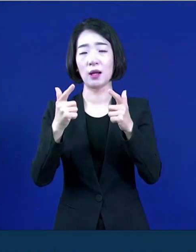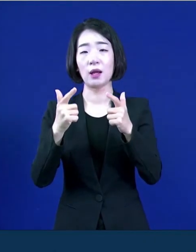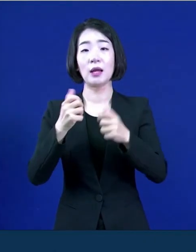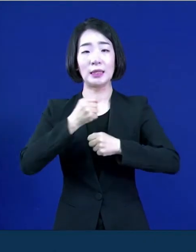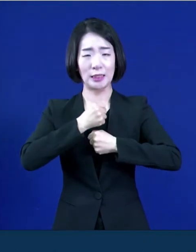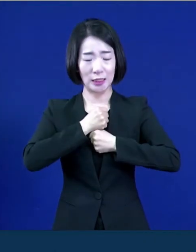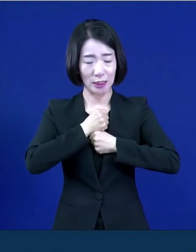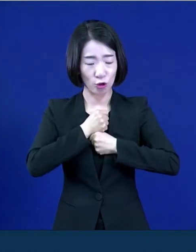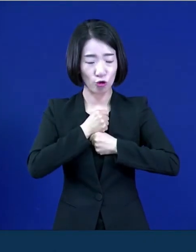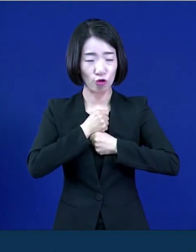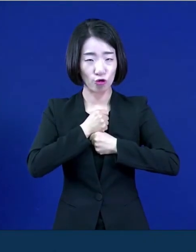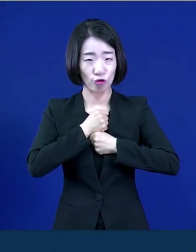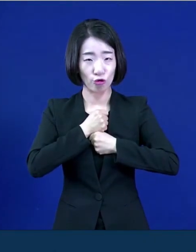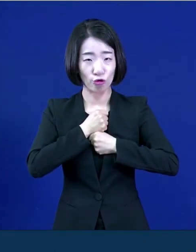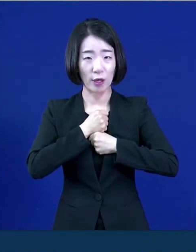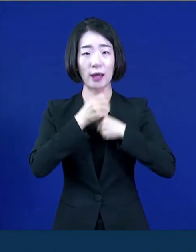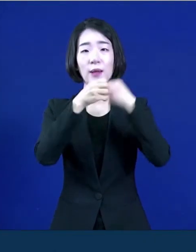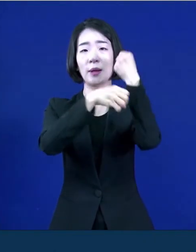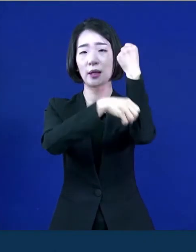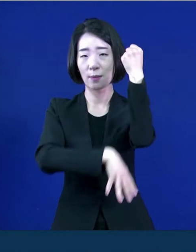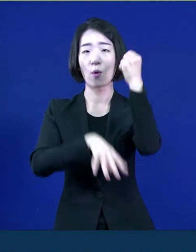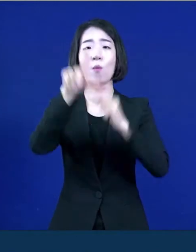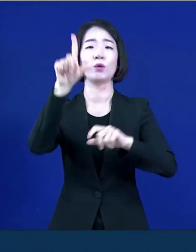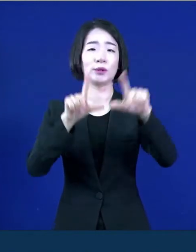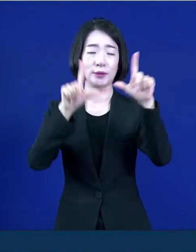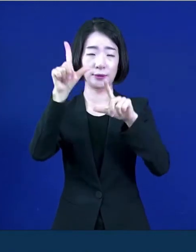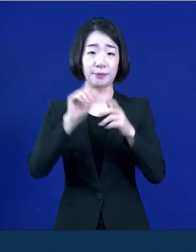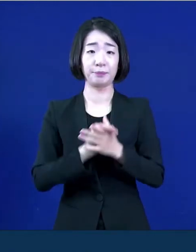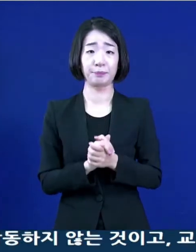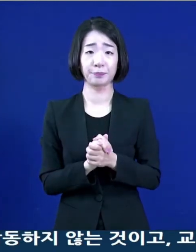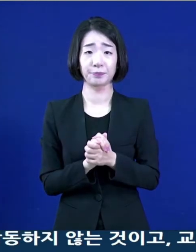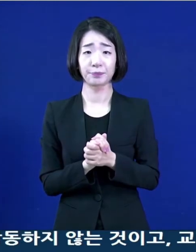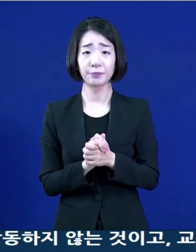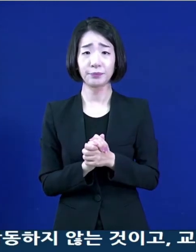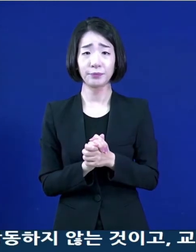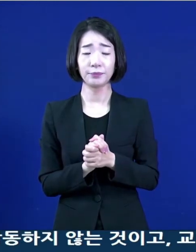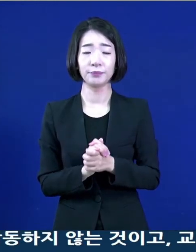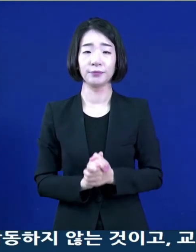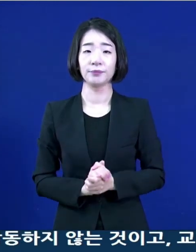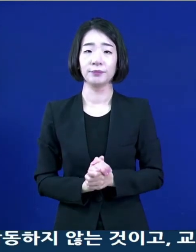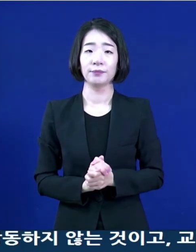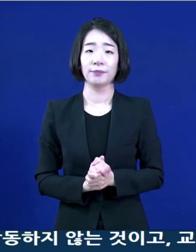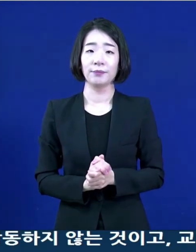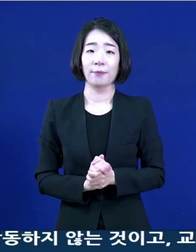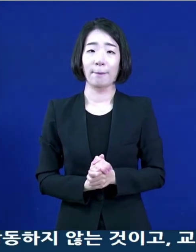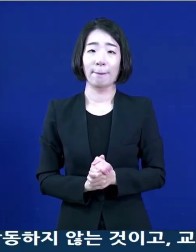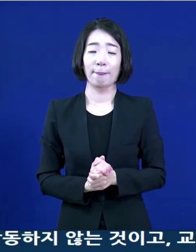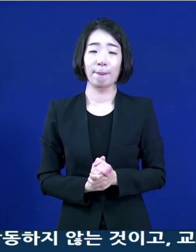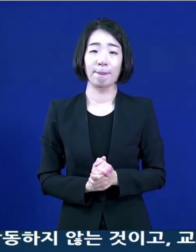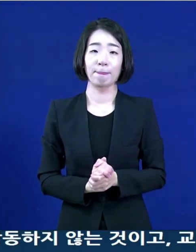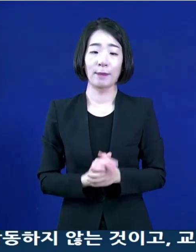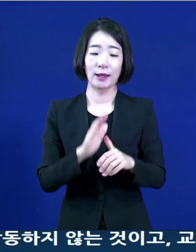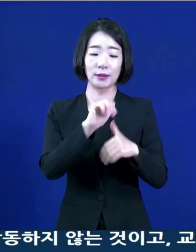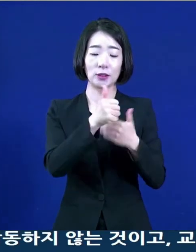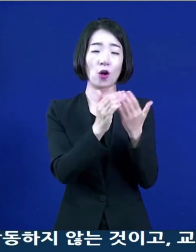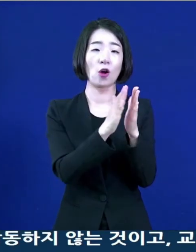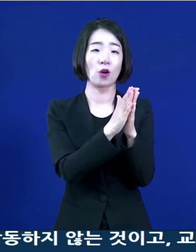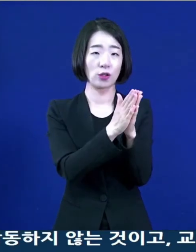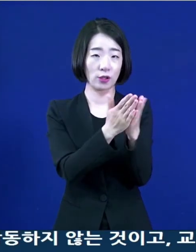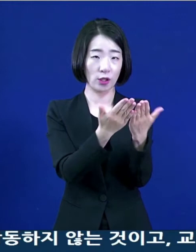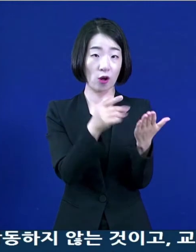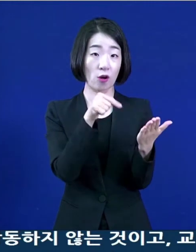신중함의 기본적인 모습이 되는 것이죠. 그런데 이 성경 원어에